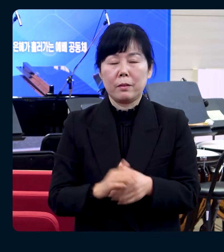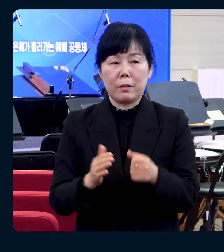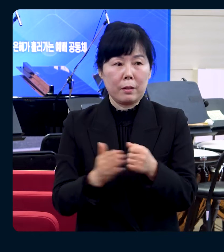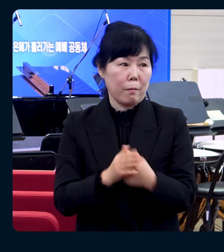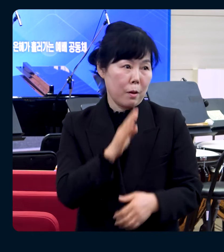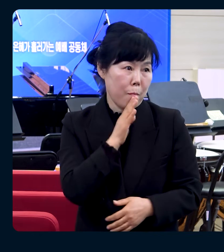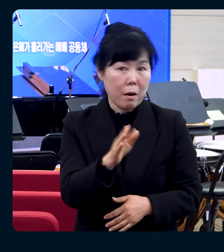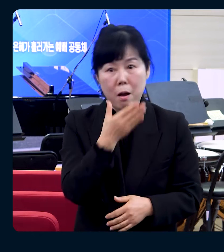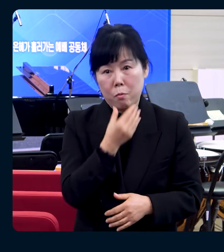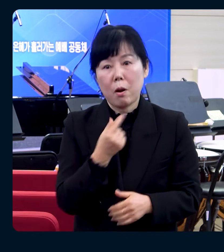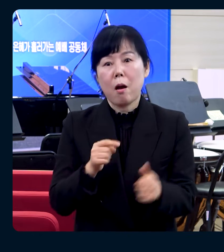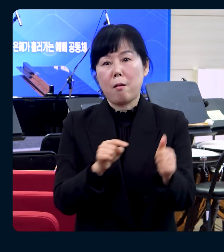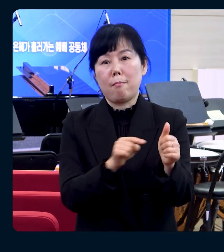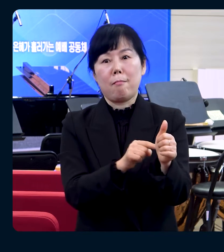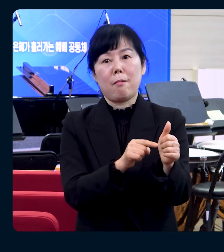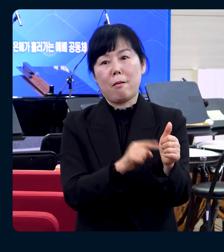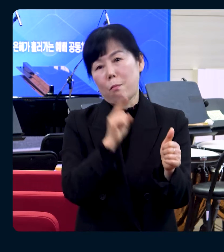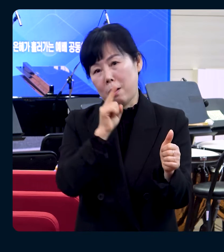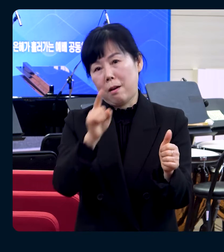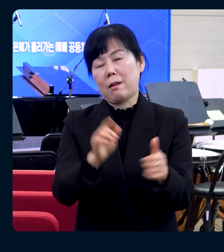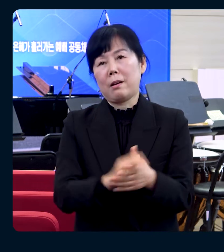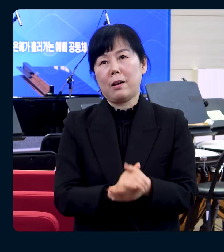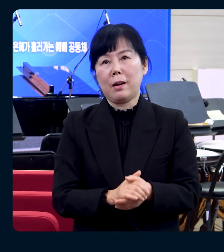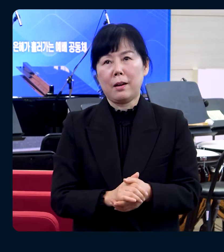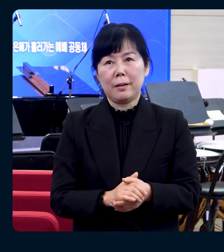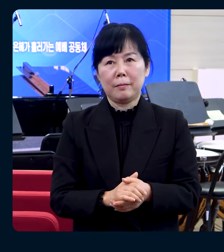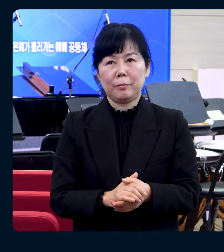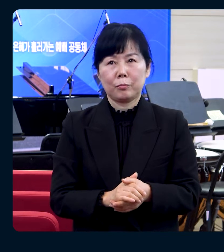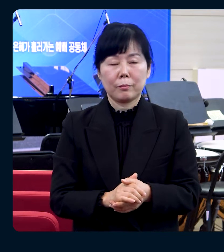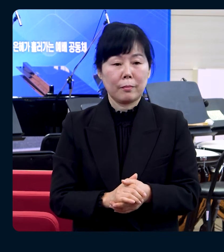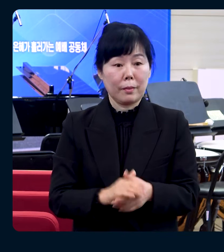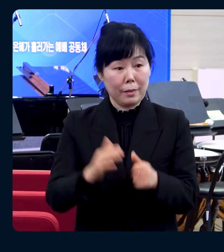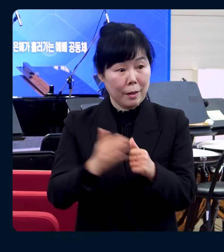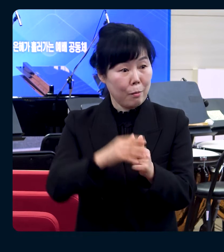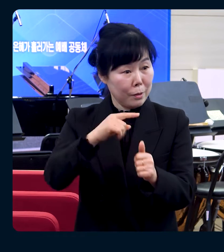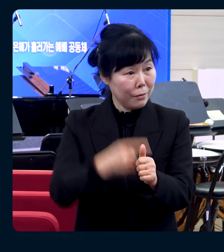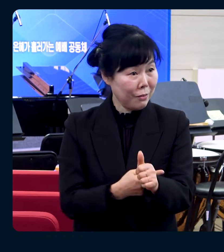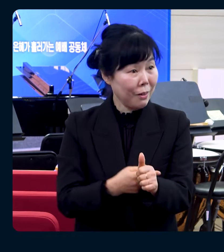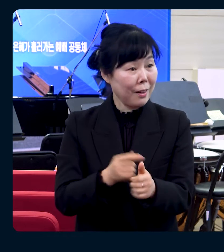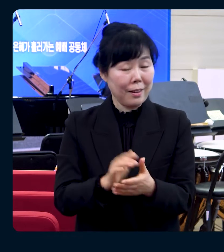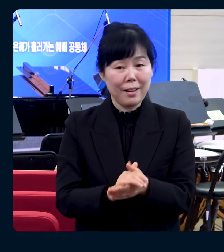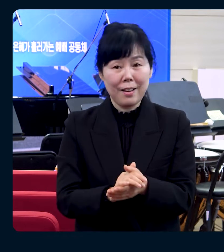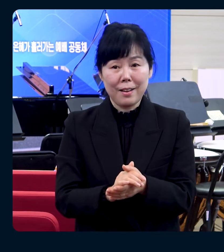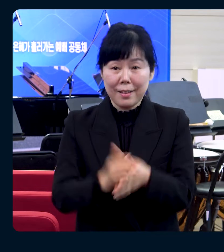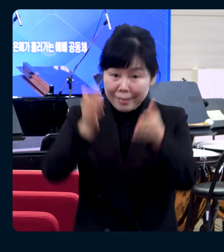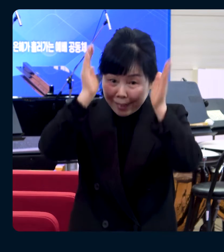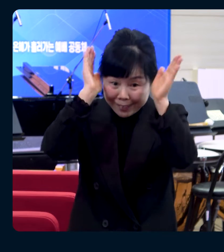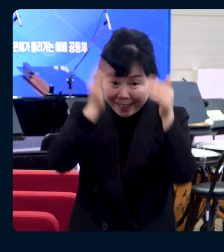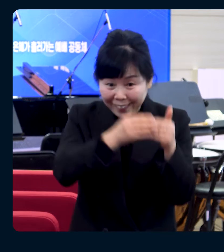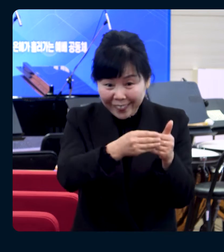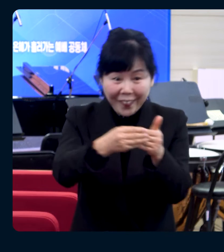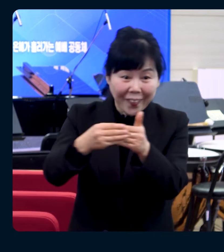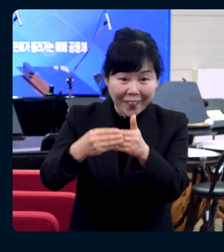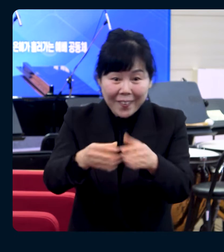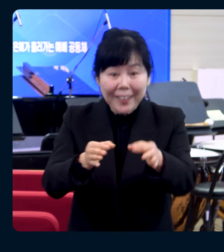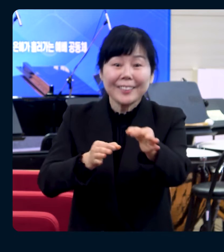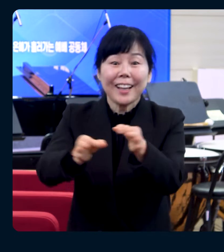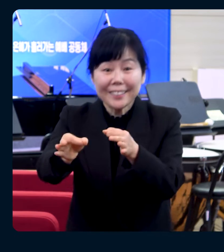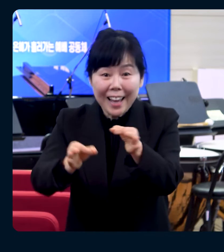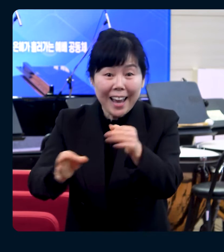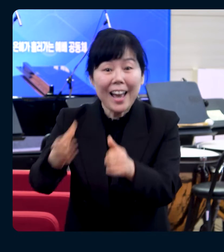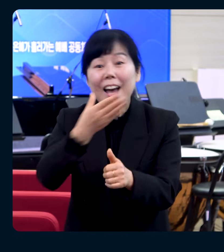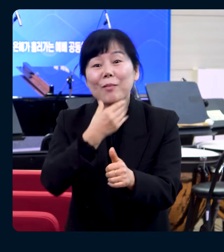바로 아브라함이 아니겠느냐. 그래서 아브라함이 당나귀를 끌고 다니면서